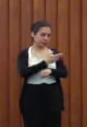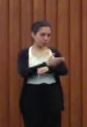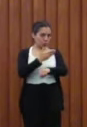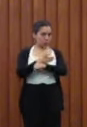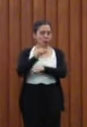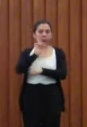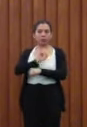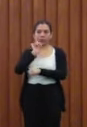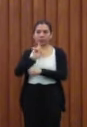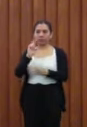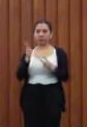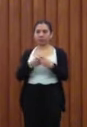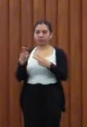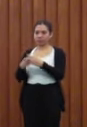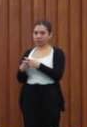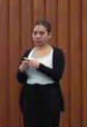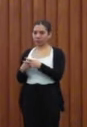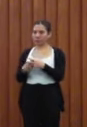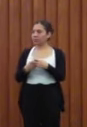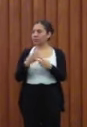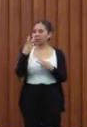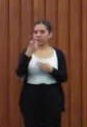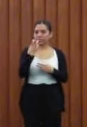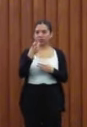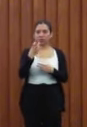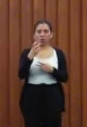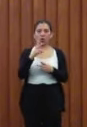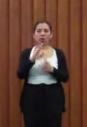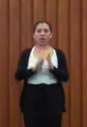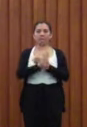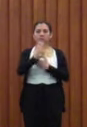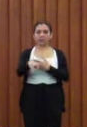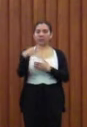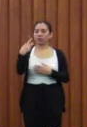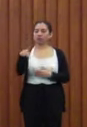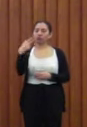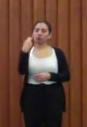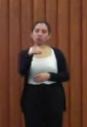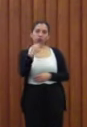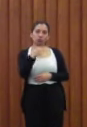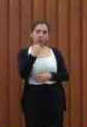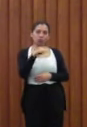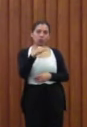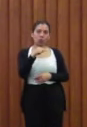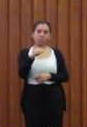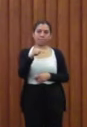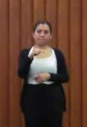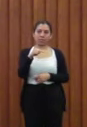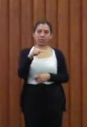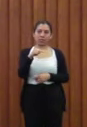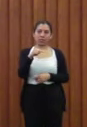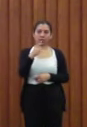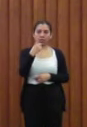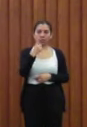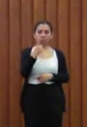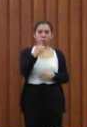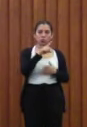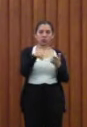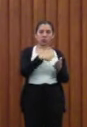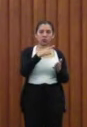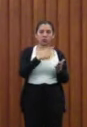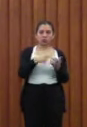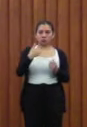acompañado, pues relativamente es esto a lo que se niega, a que su nombre aparezca en una cifra o en un lugar. Entonces,